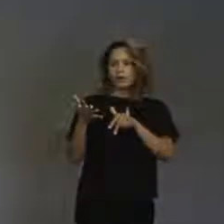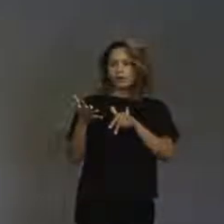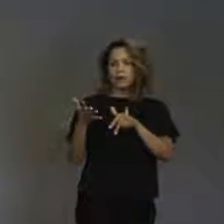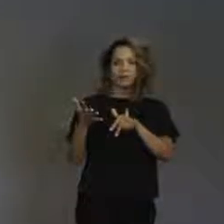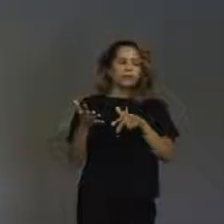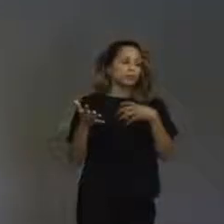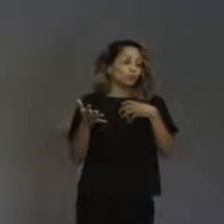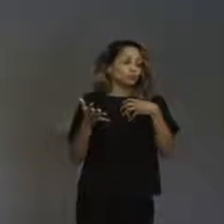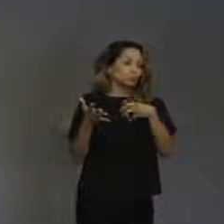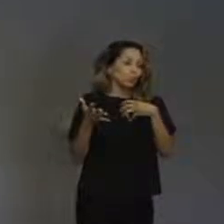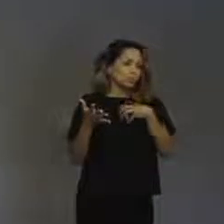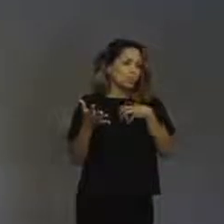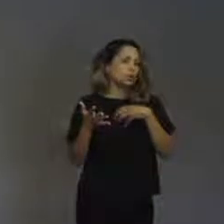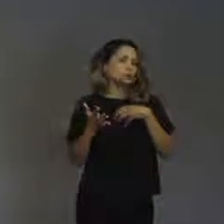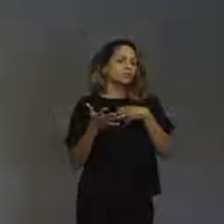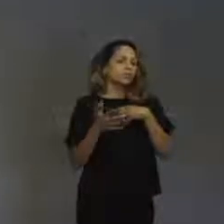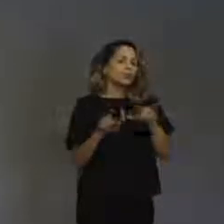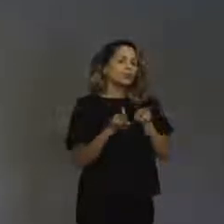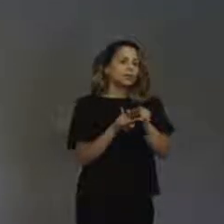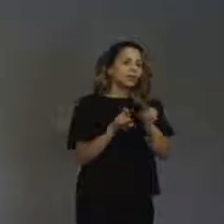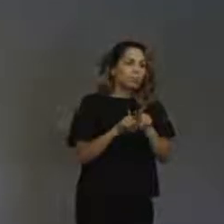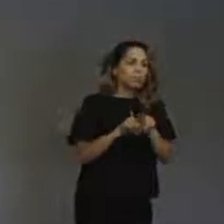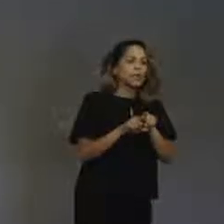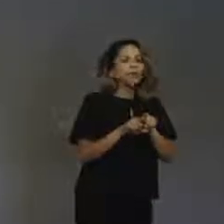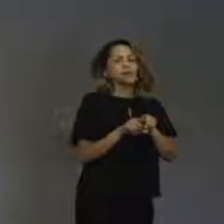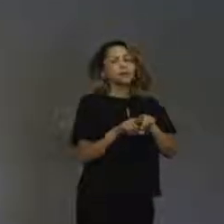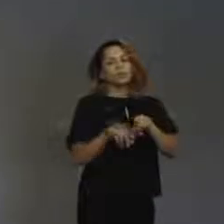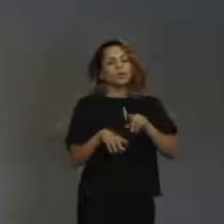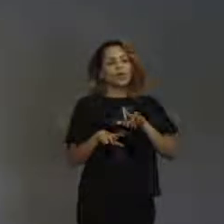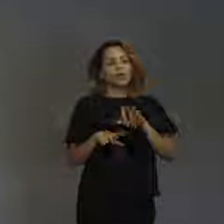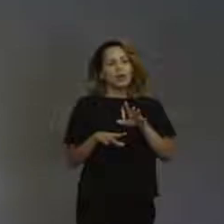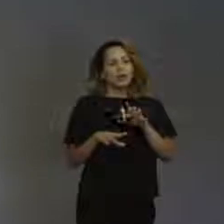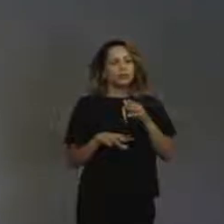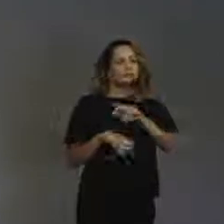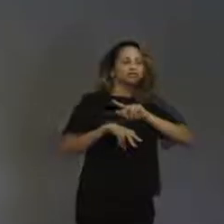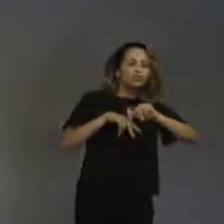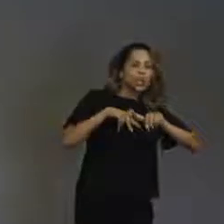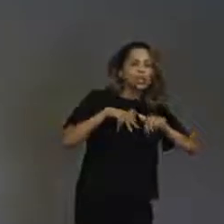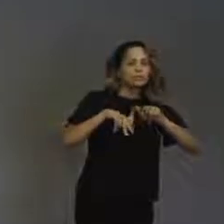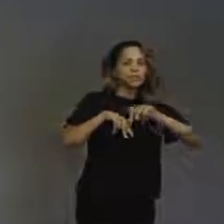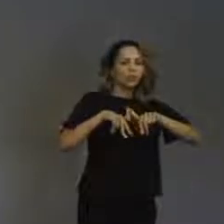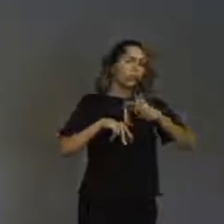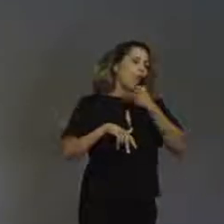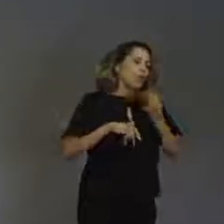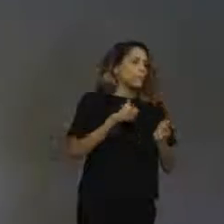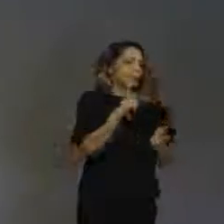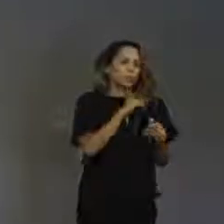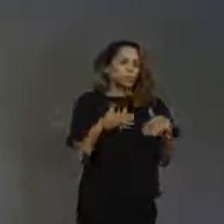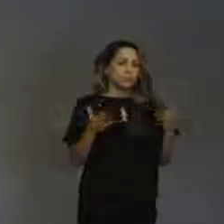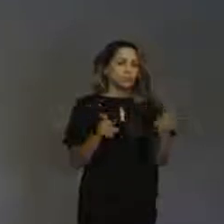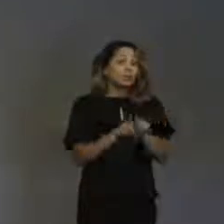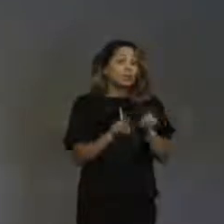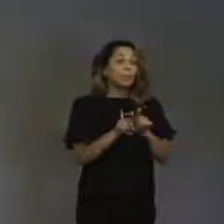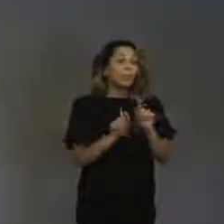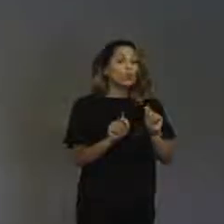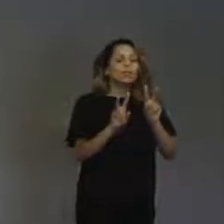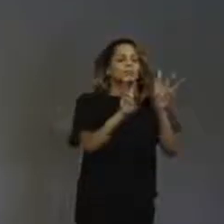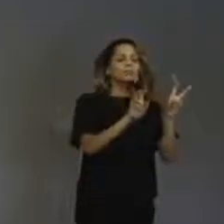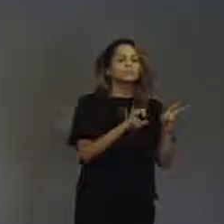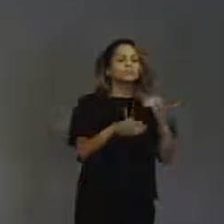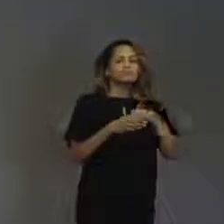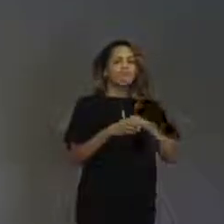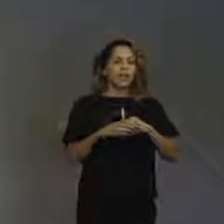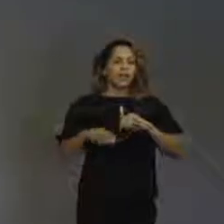que influencia, e tem o gênero, e tem também a questão da vida familiar. Quando se tem crianças, isso é uma das outras coisas que a Aide trouxe na tese dela, quando se